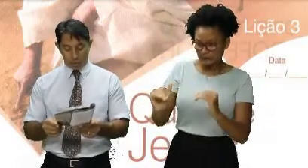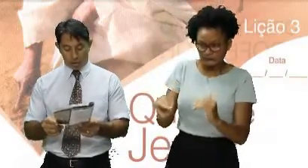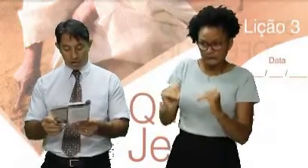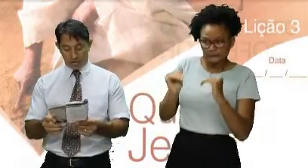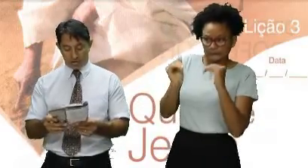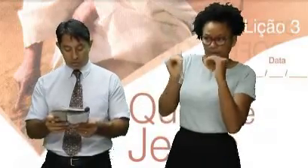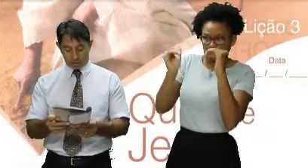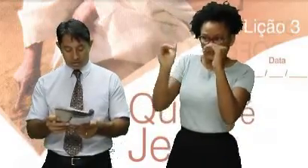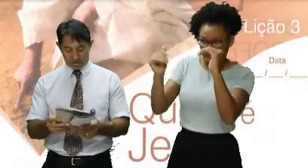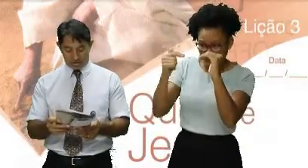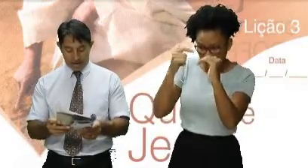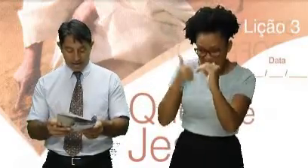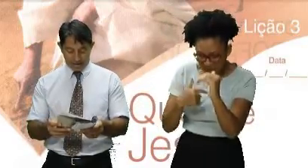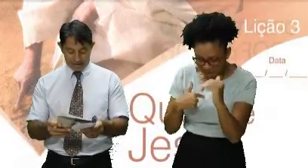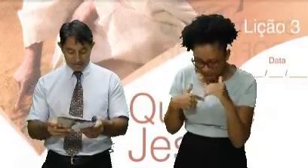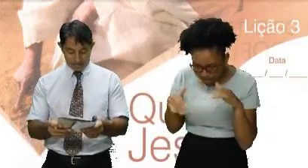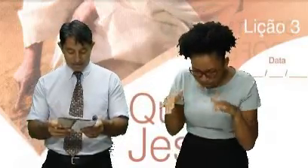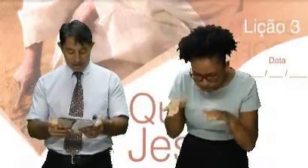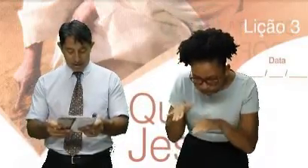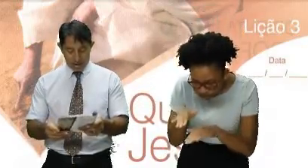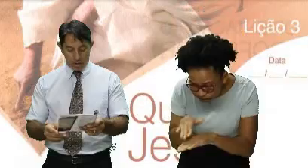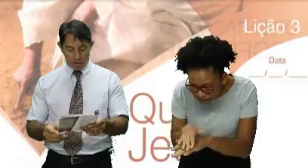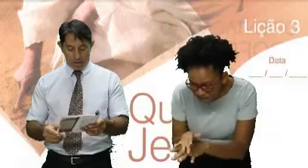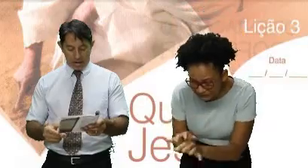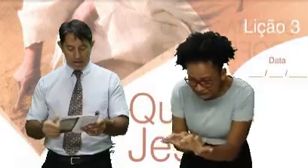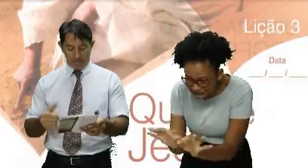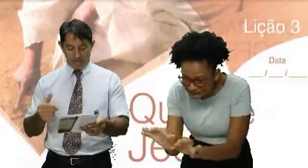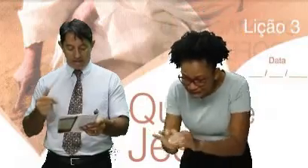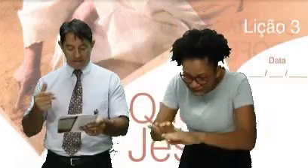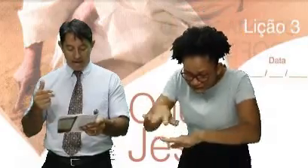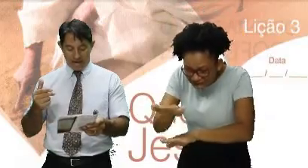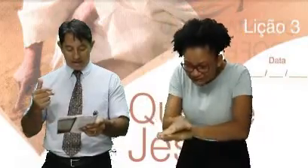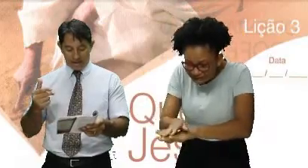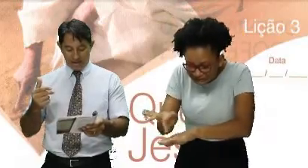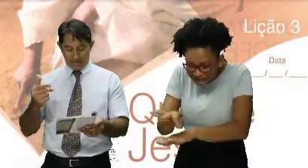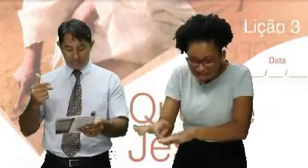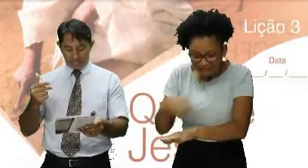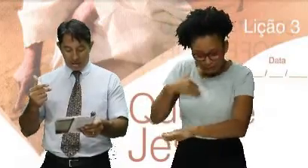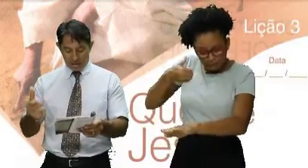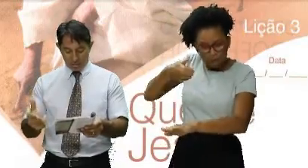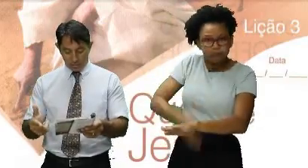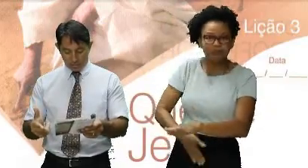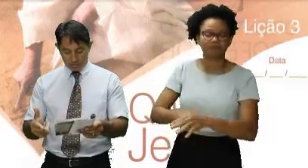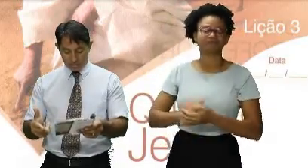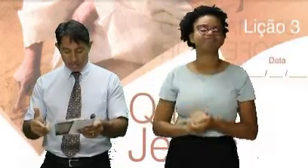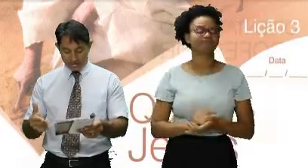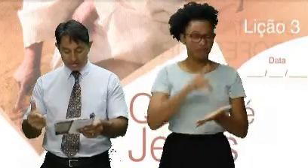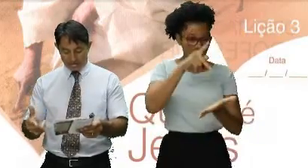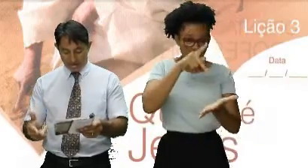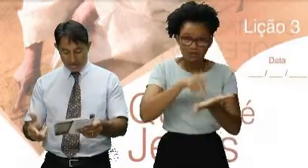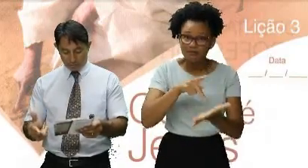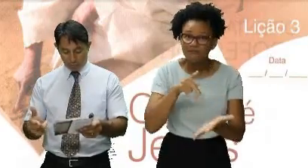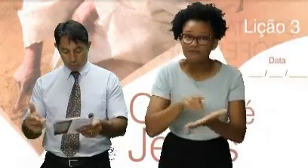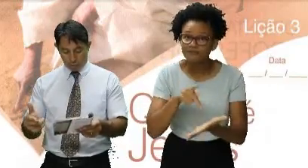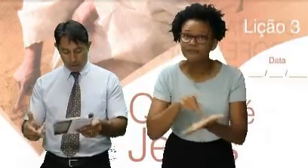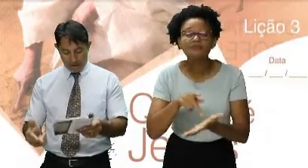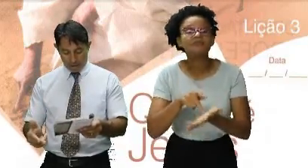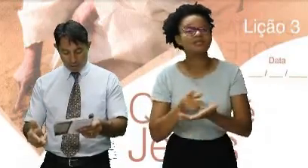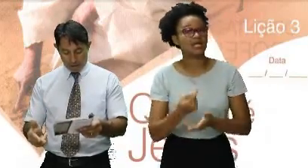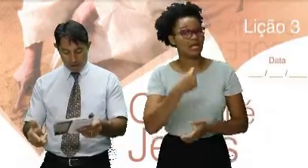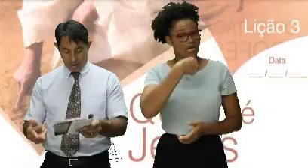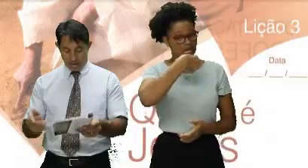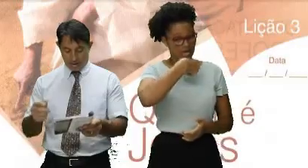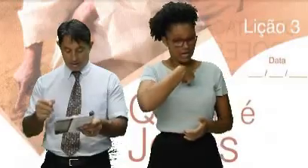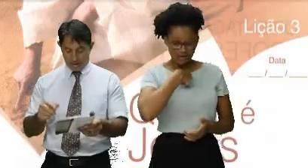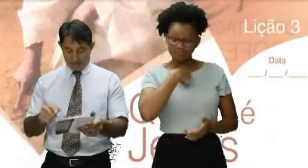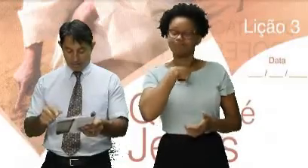a correia de suas sandálias. Eu, em verdade, tenho-vos batizado com